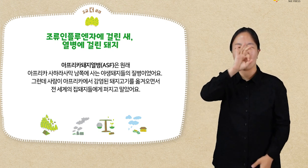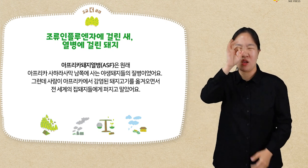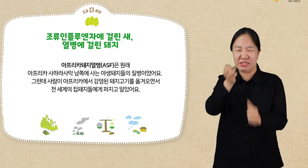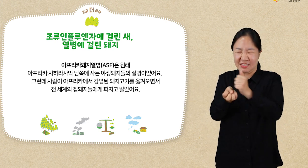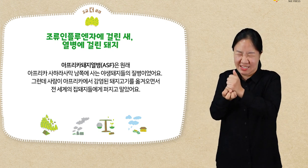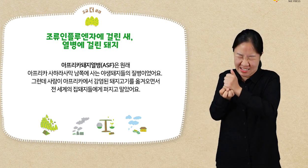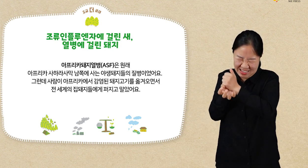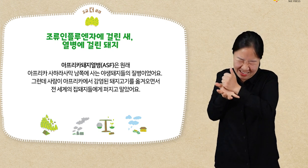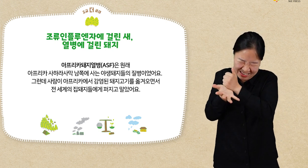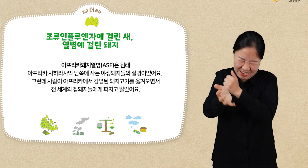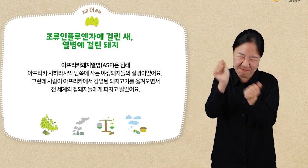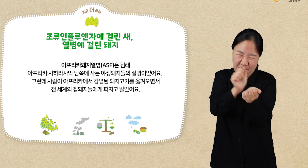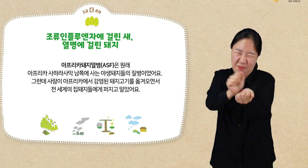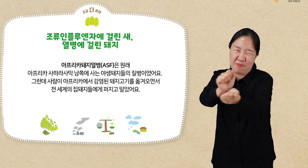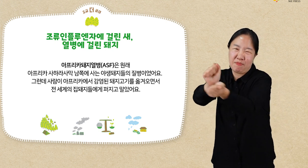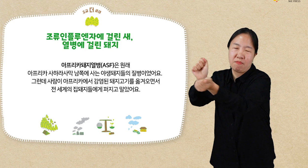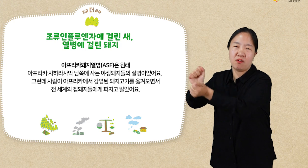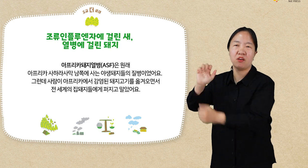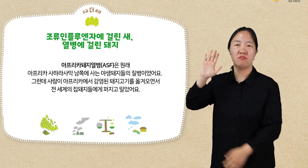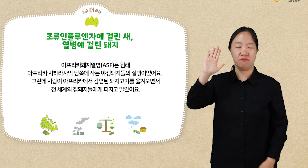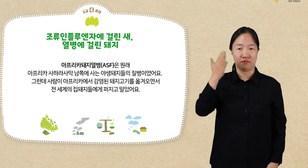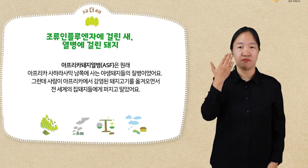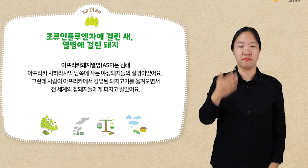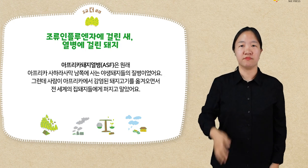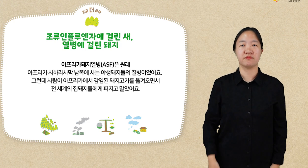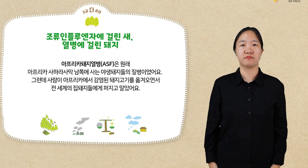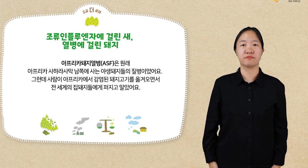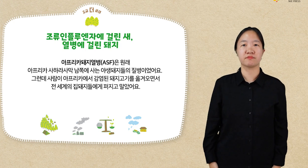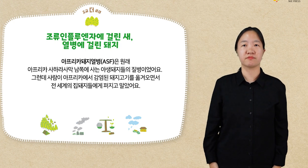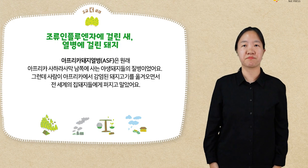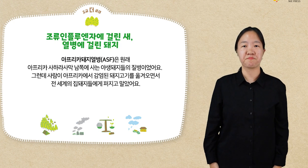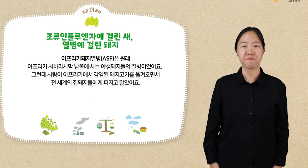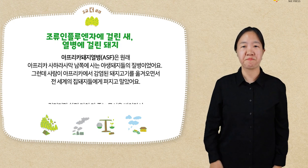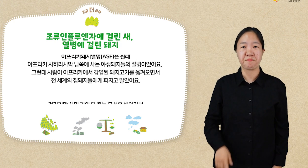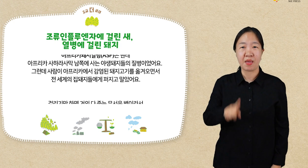전 세계의 집돼지들에게 퍼지고 말았어요.